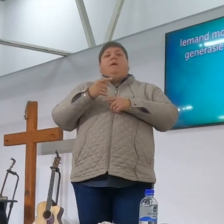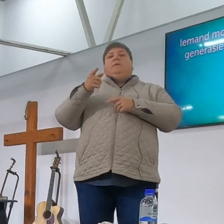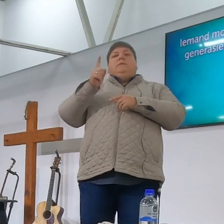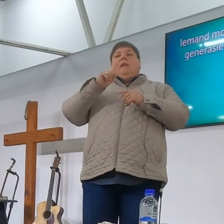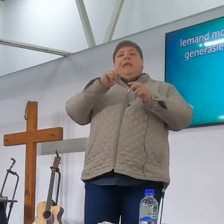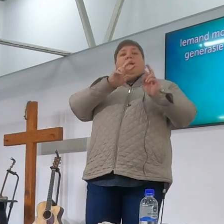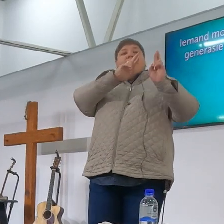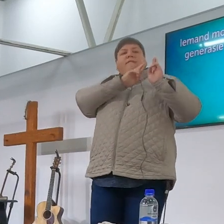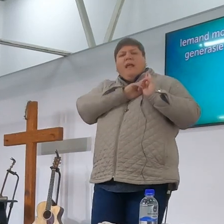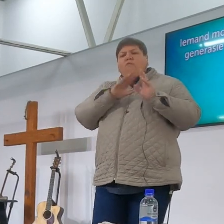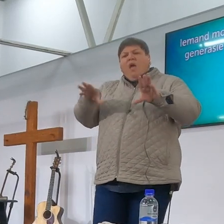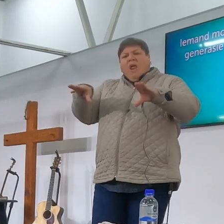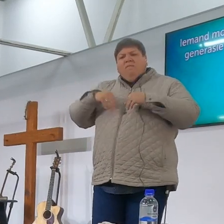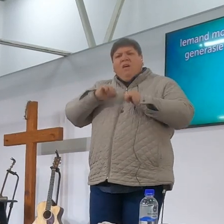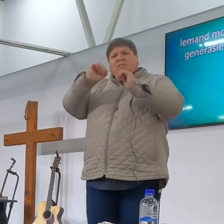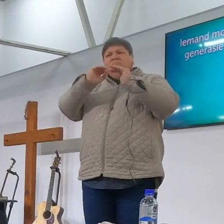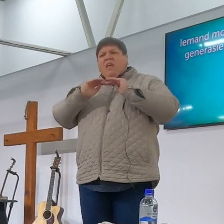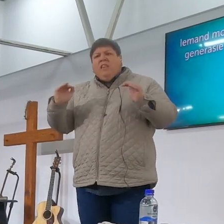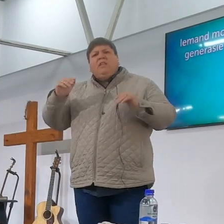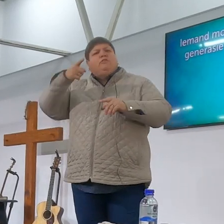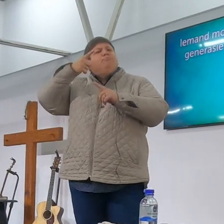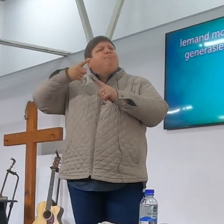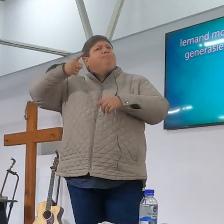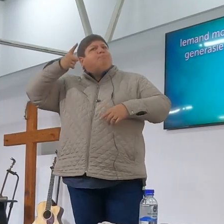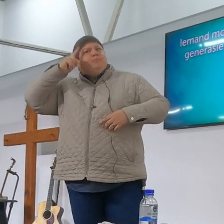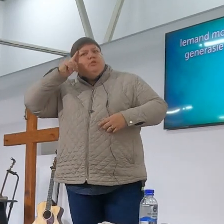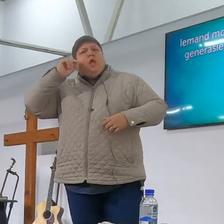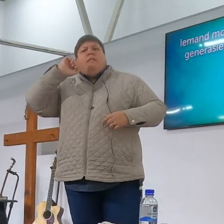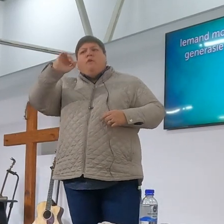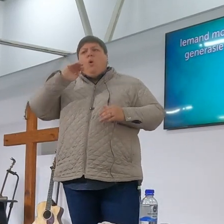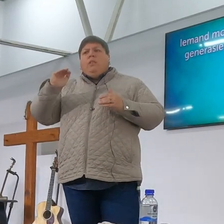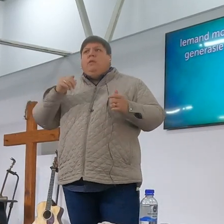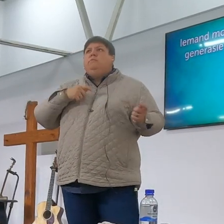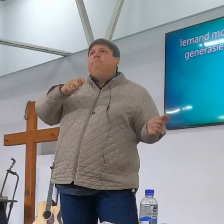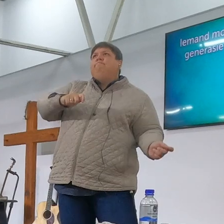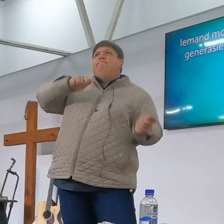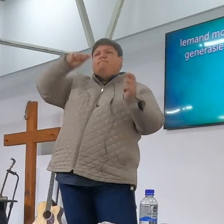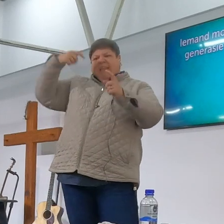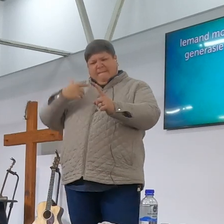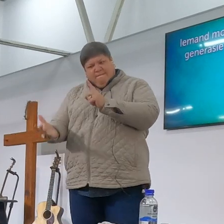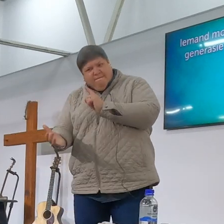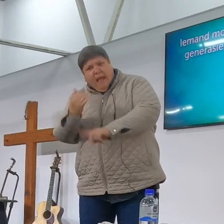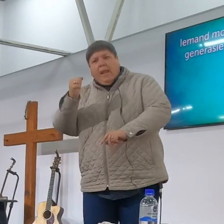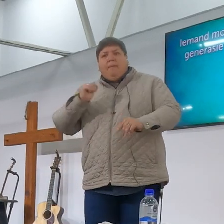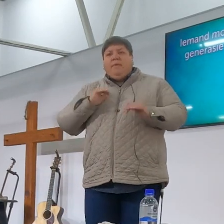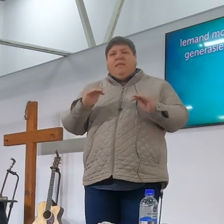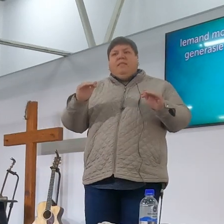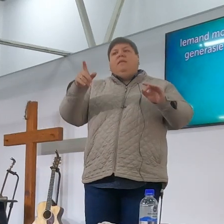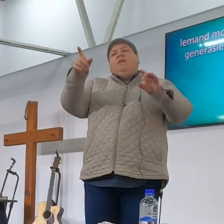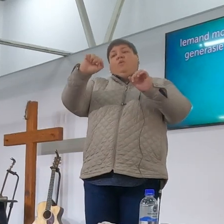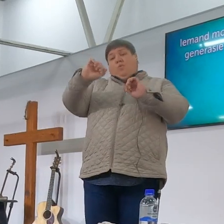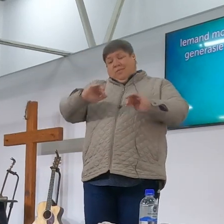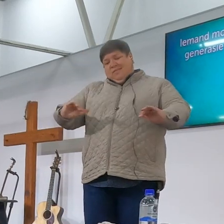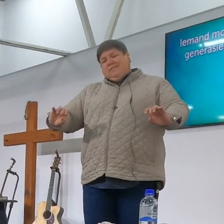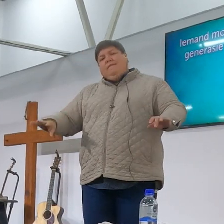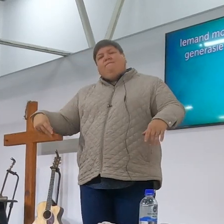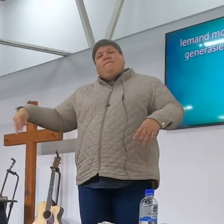nie, en as ons nie doelbewus 'n besluit gaan neem om ons kinders vir Jesus te wen nie, is hulle verlore.